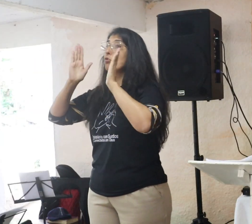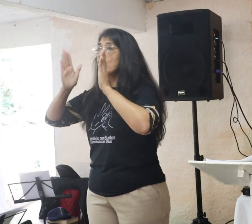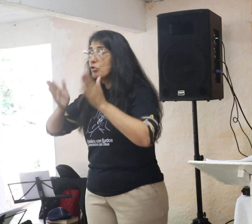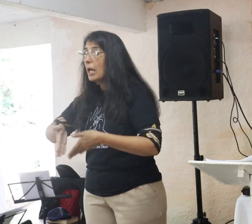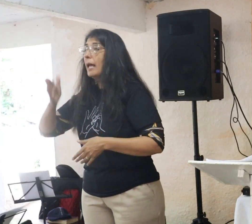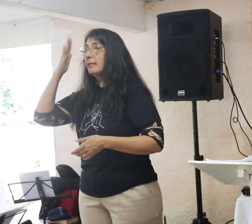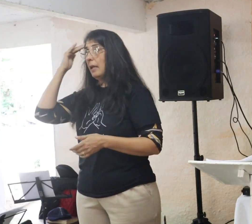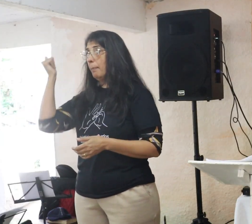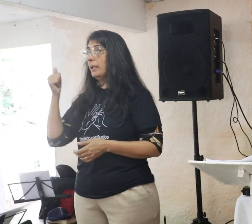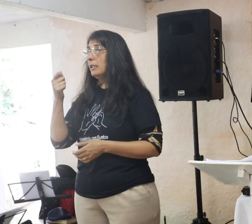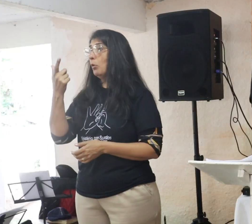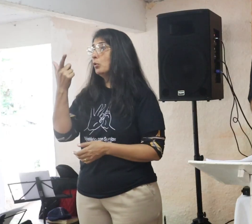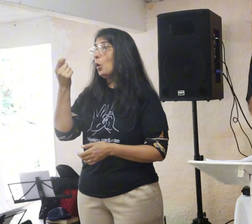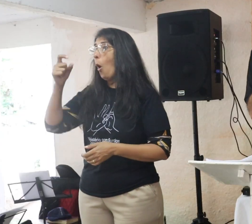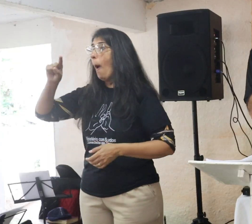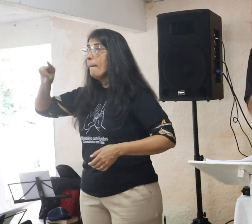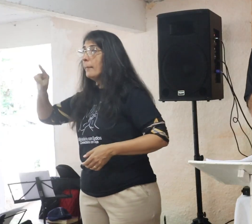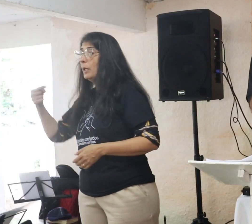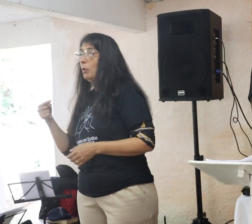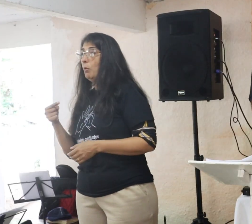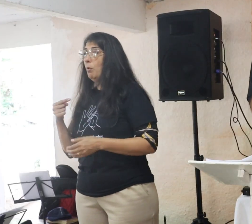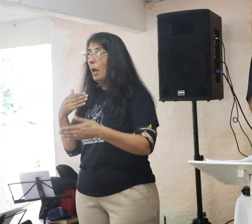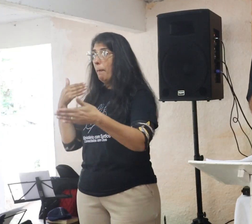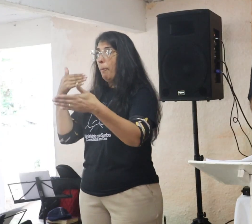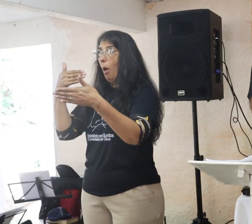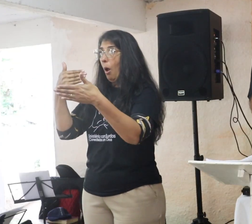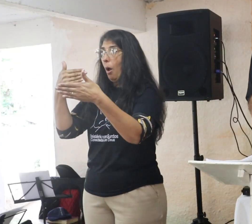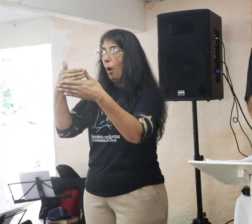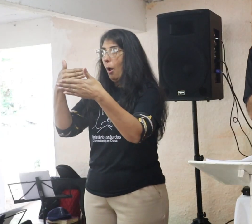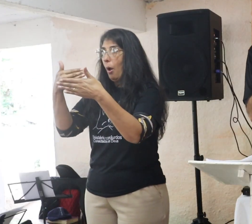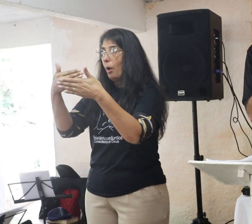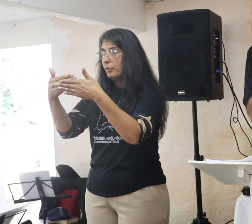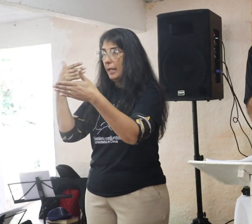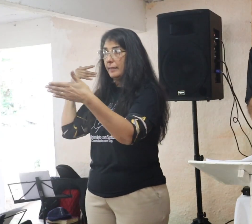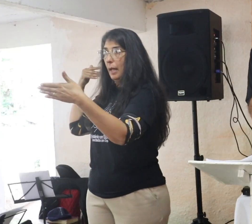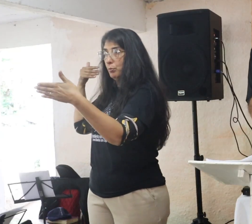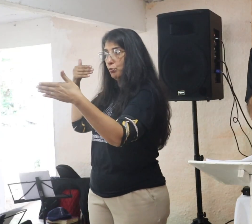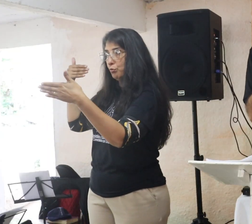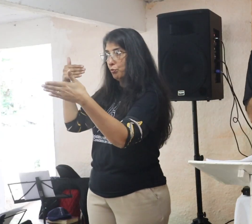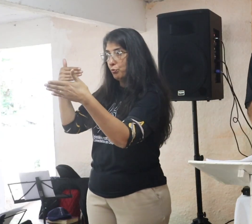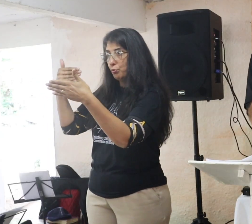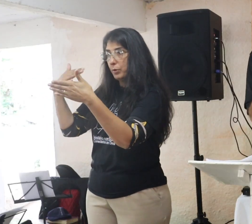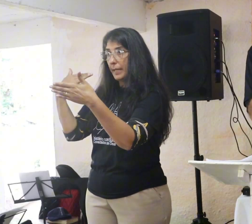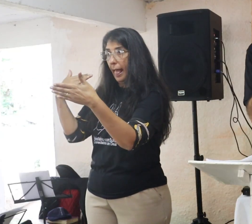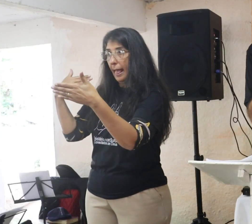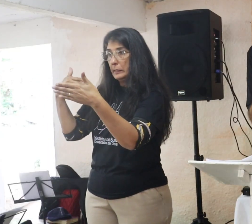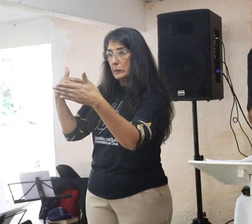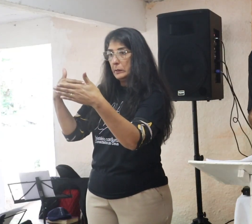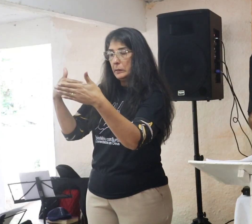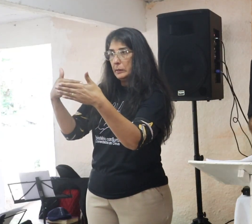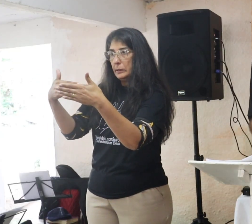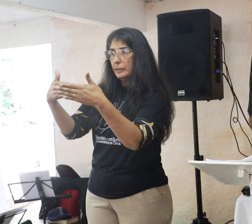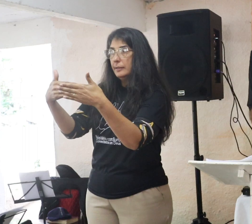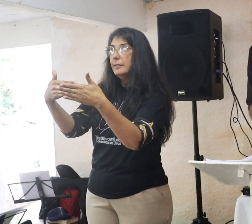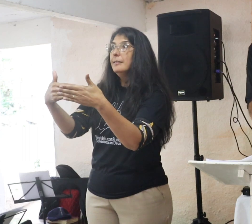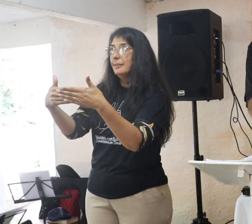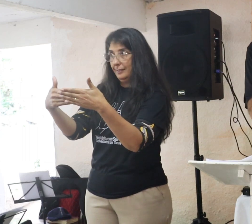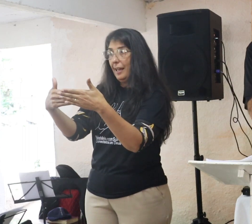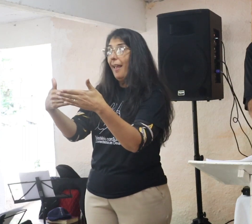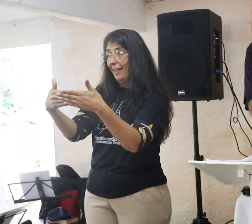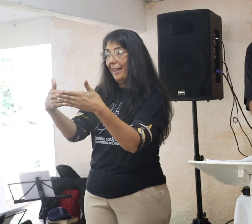mais próximos do retorno. Se eles tinham motivo para aguardar uma volta iminente, nós temos mais motivos